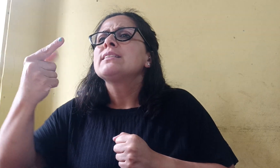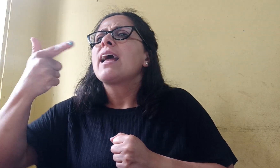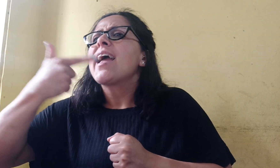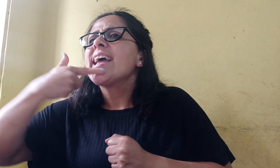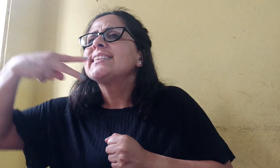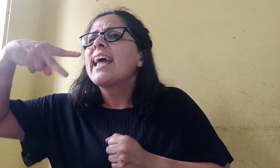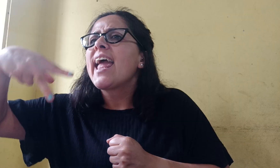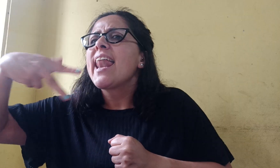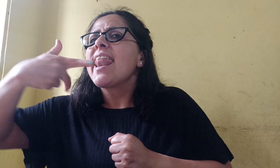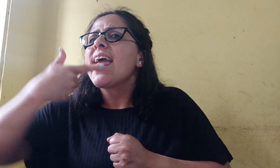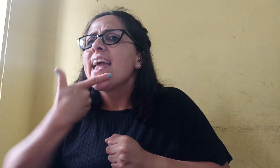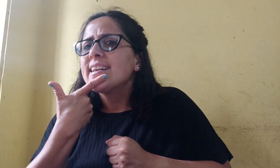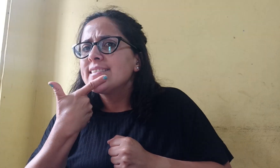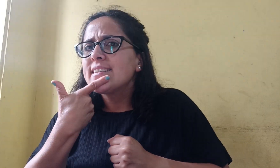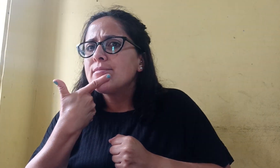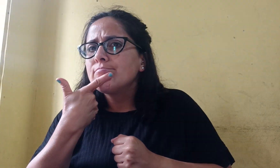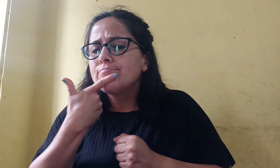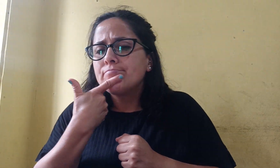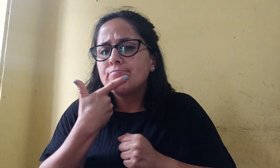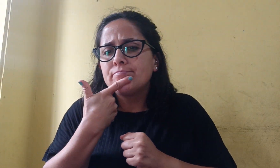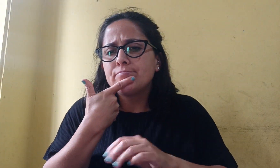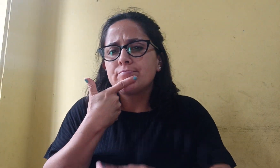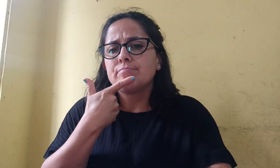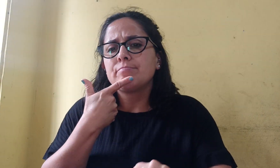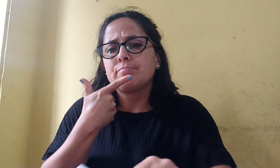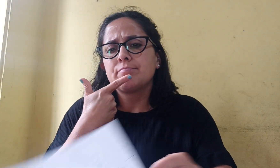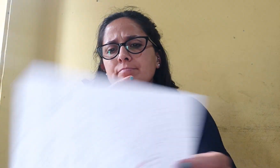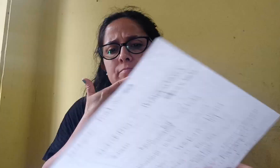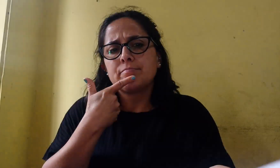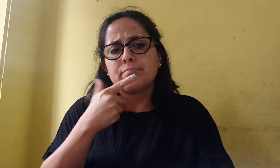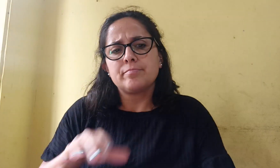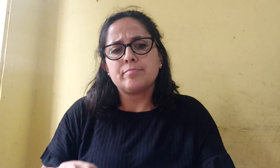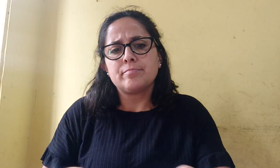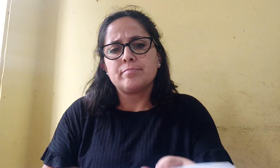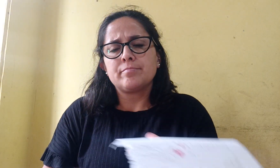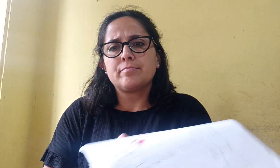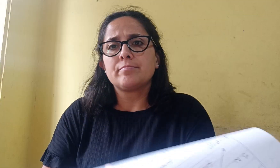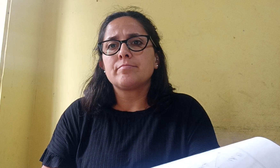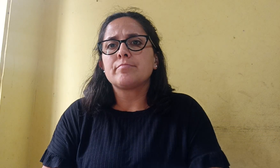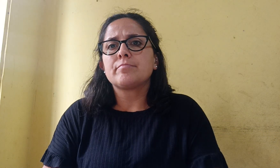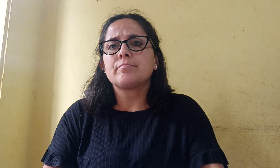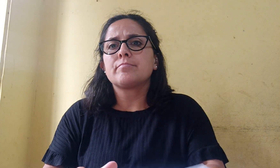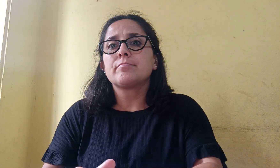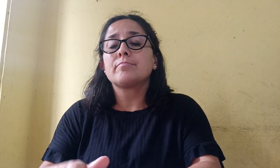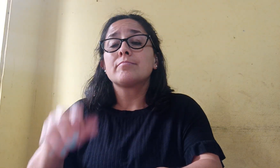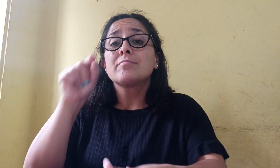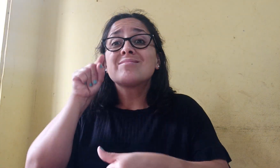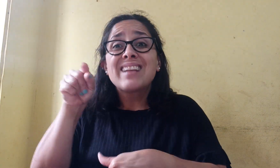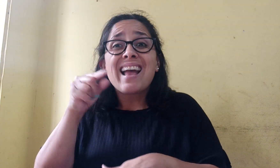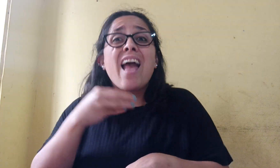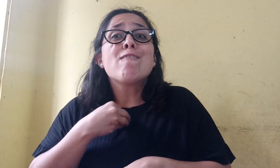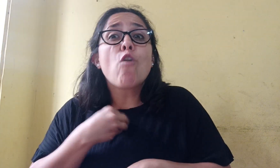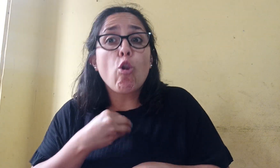El somático es la porción del sistema nervioso que se encarga de las funciones voluntarias, ¿sí? Como el